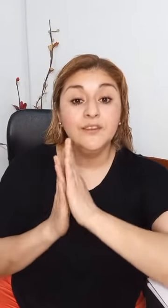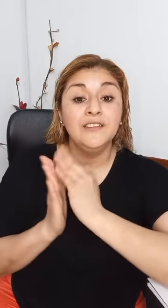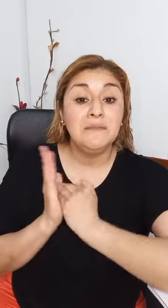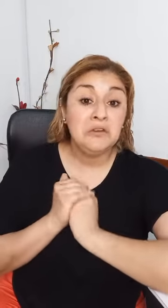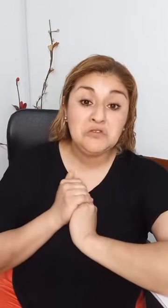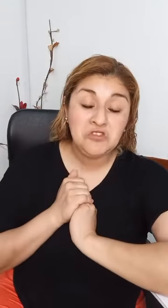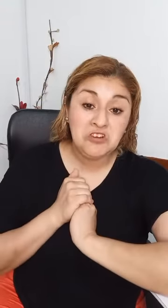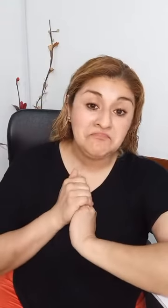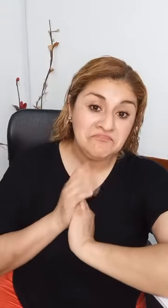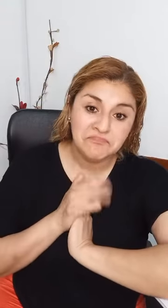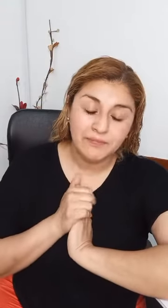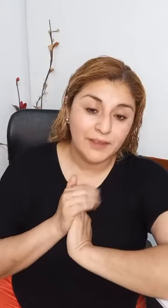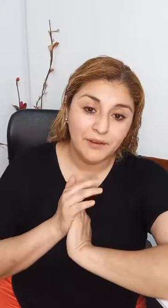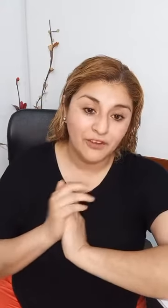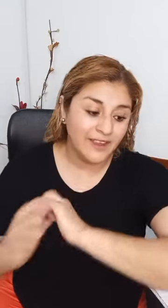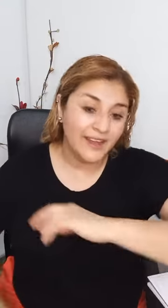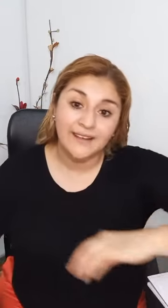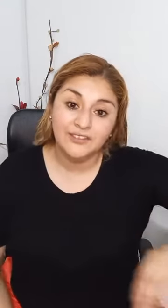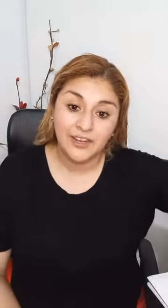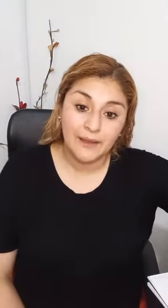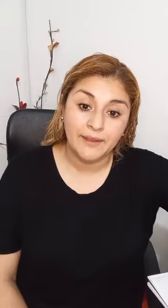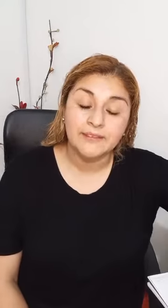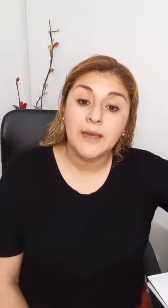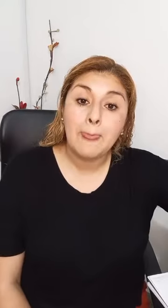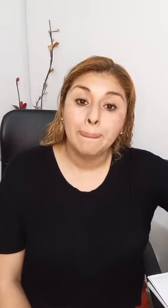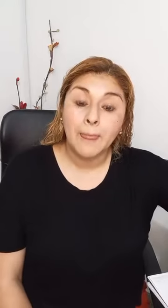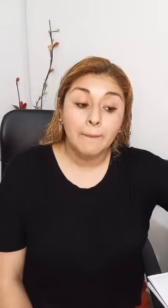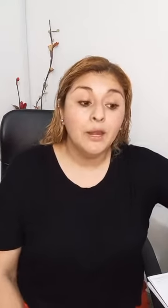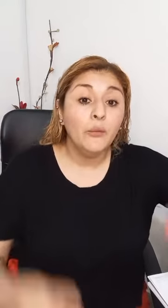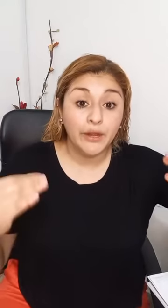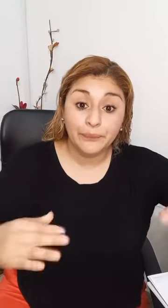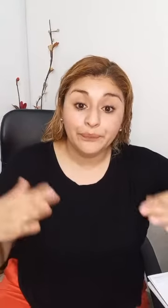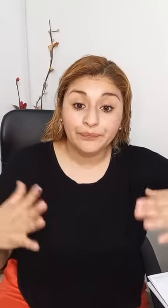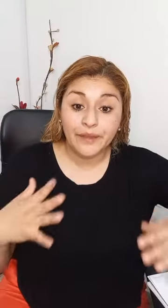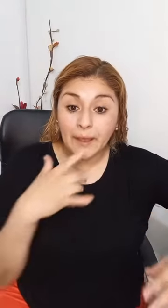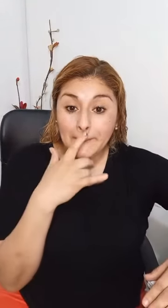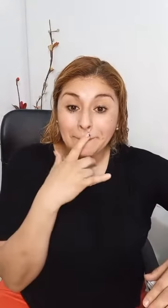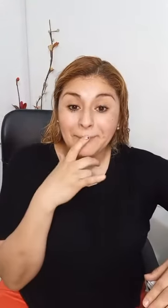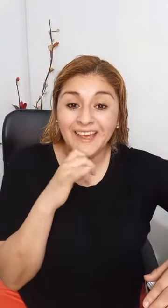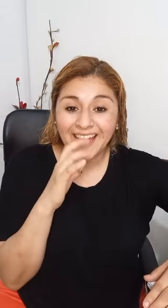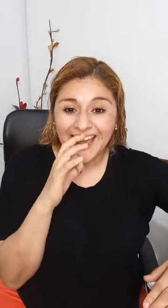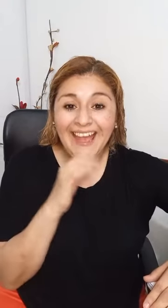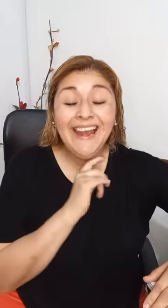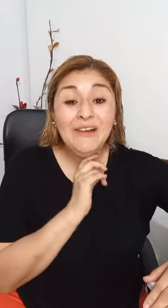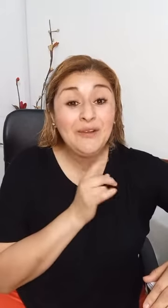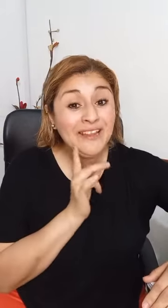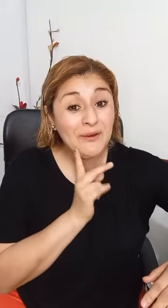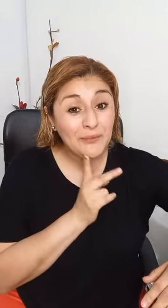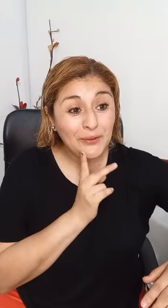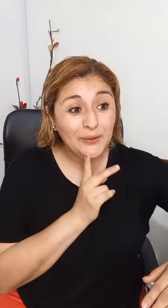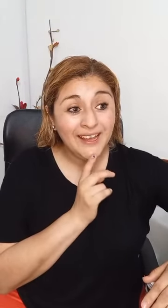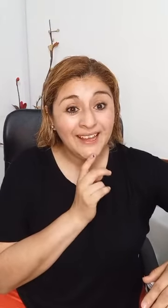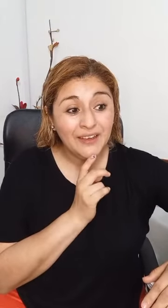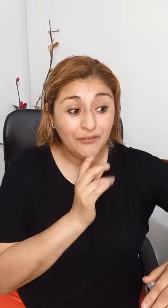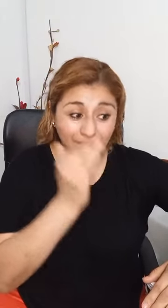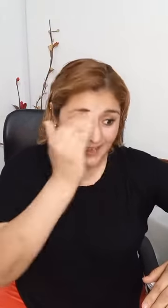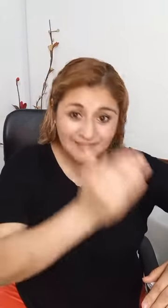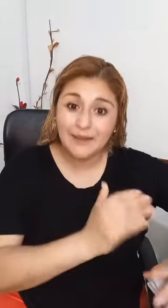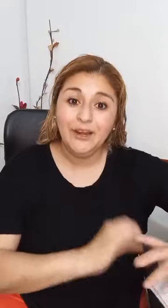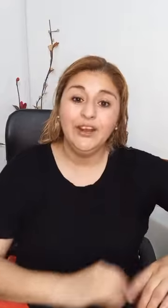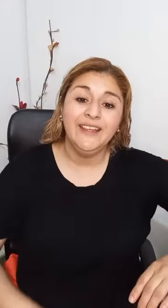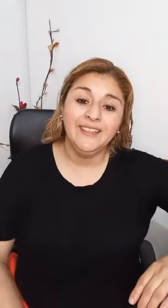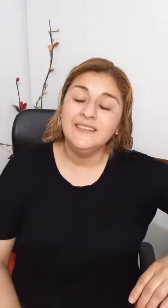Gracias al señor se disminuyó. Siempre fue de descanso, nada más. Pero bueno. En la última oportunidad que